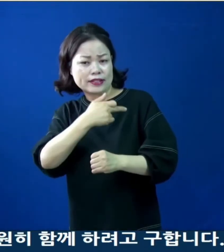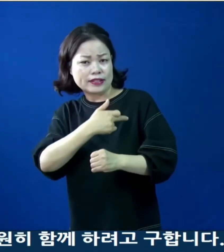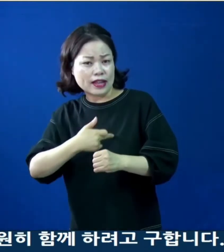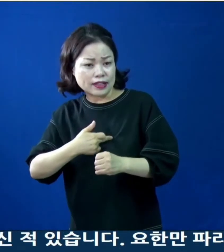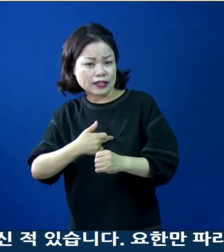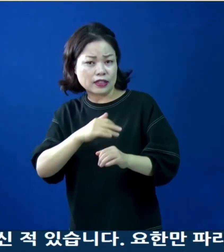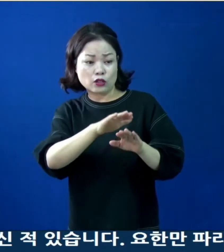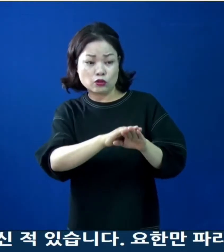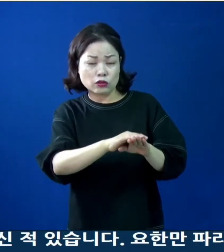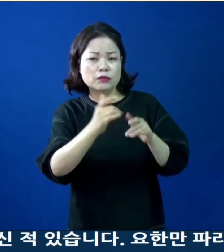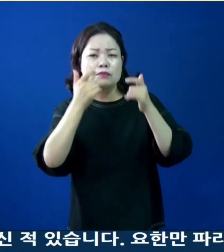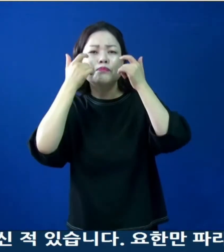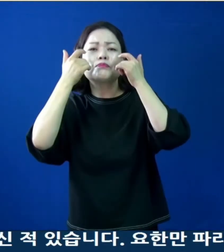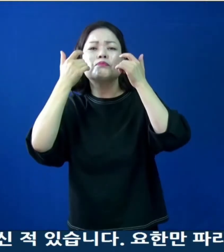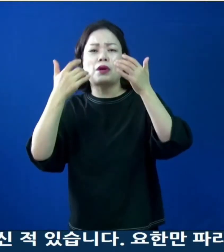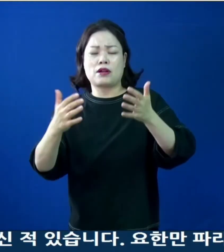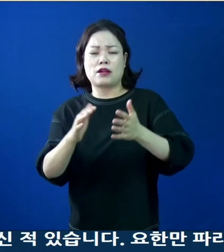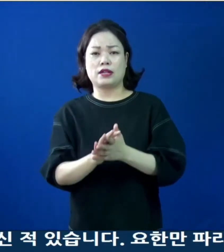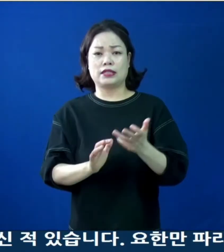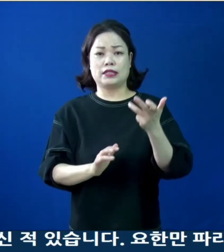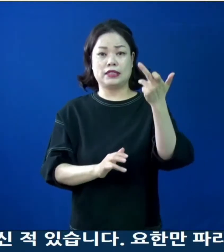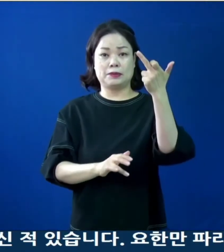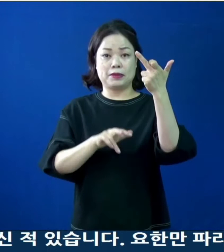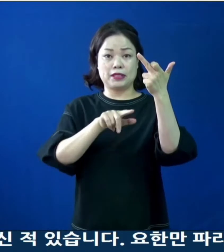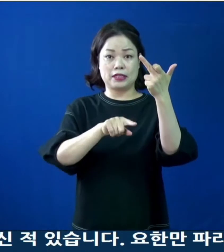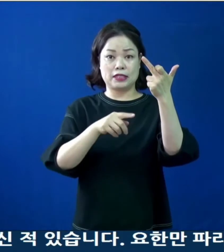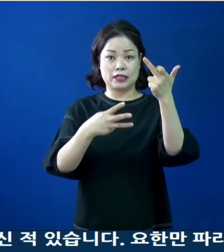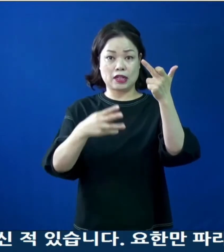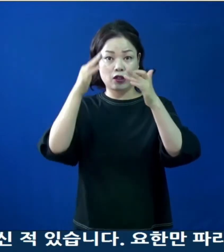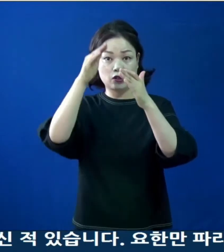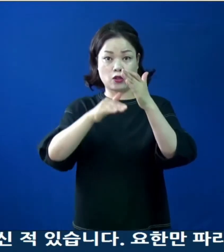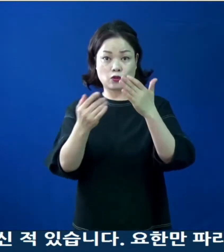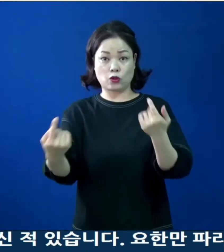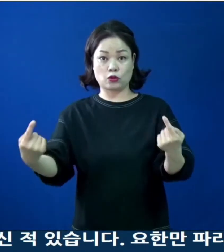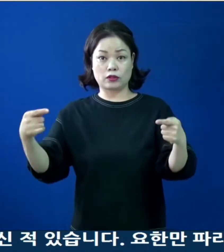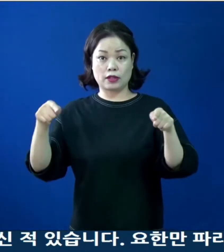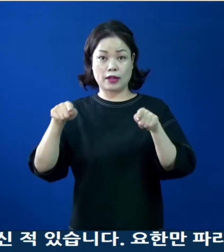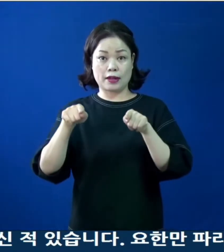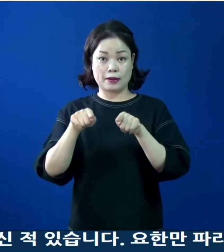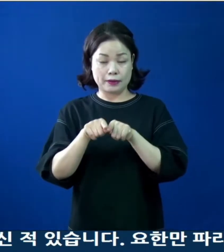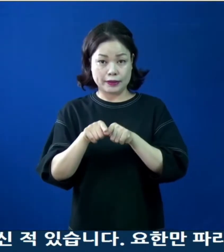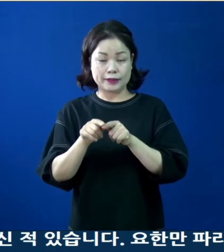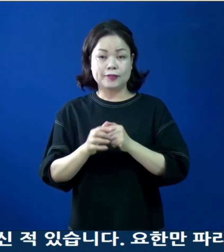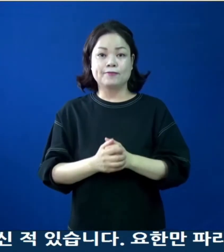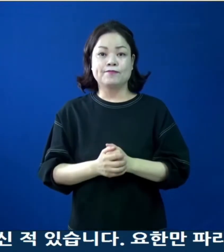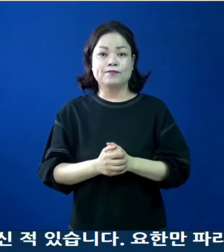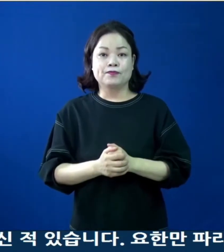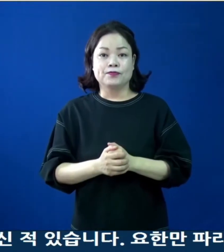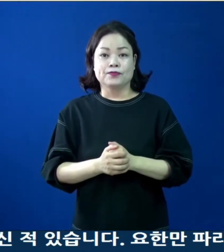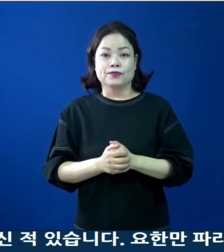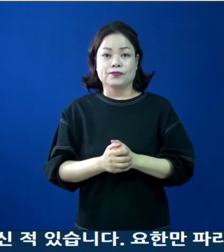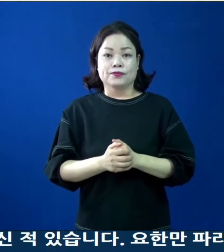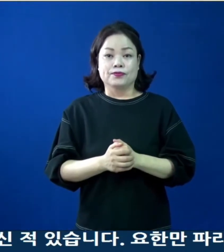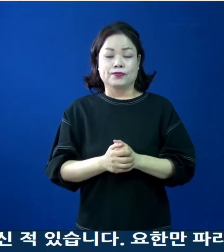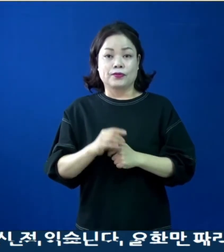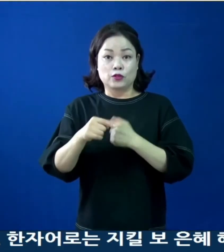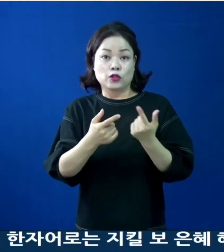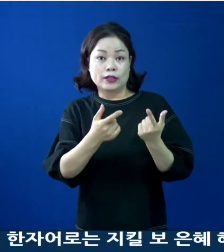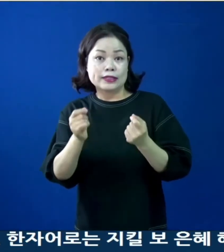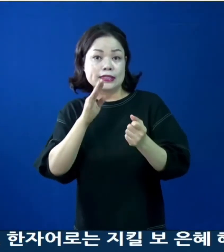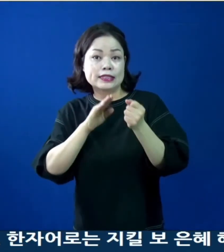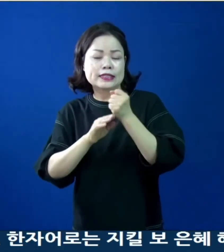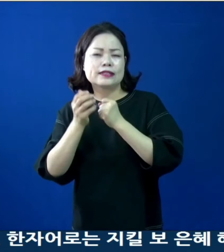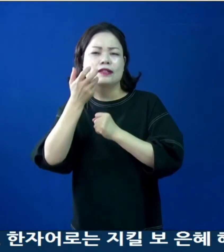더 선명하게 알 수 있습니다. 17절 말씀 우리 성도님들과 같이 한번 읽어보겠습니다. 17절입니다. 시작. 그는